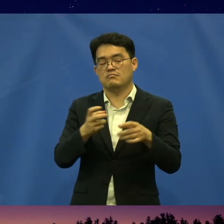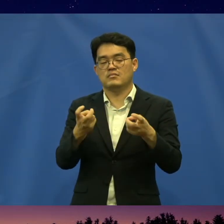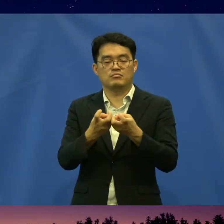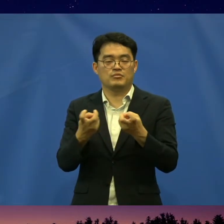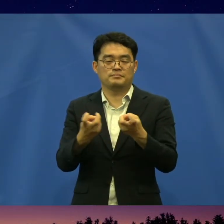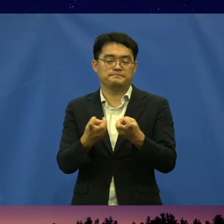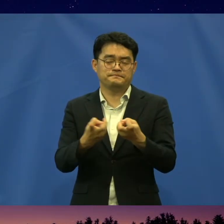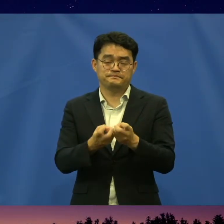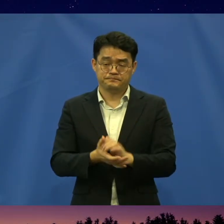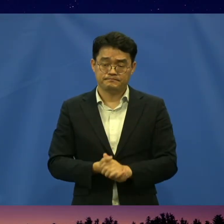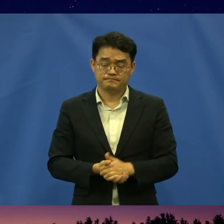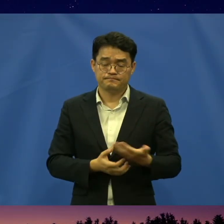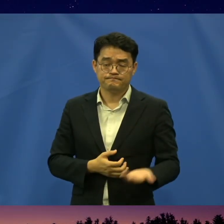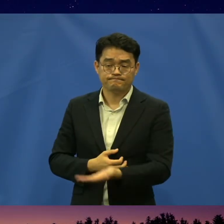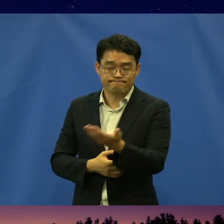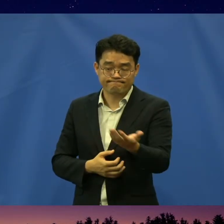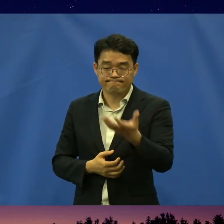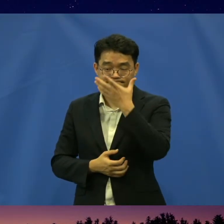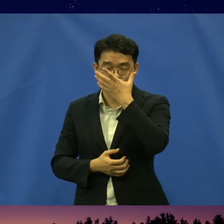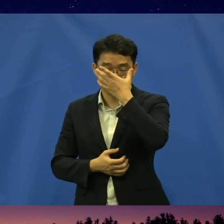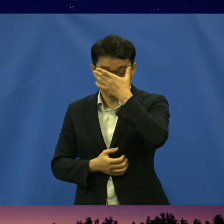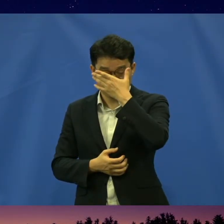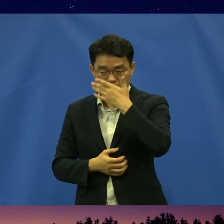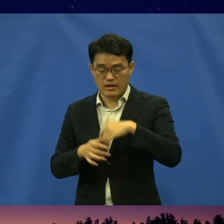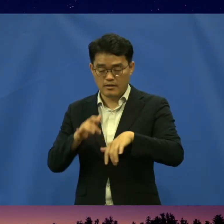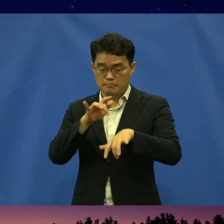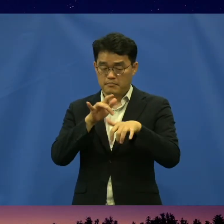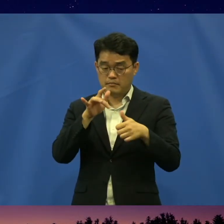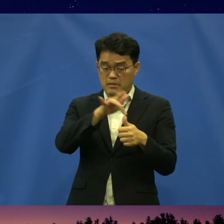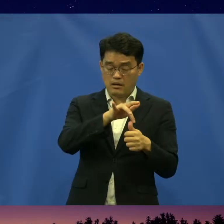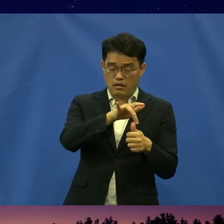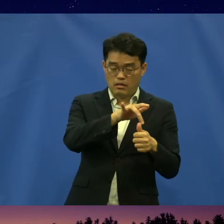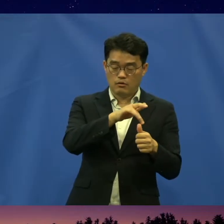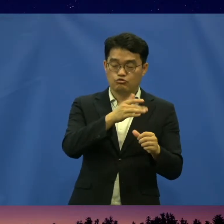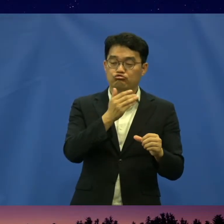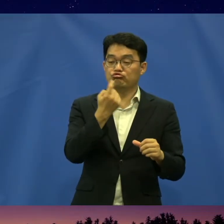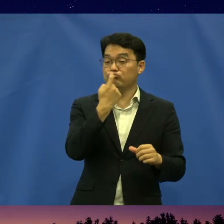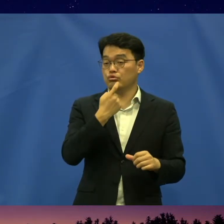그러니까 어쩌면 마귀가 내 안에 들어와 있는 것도 본인이 모르는 거예요.